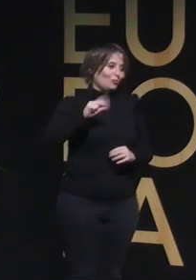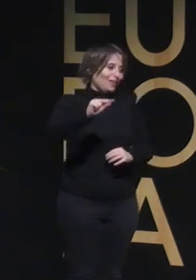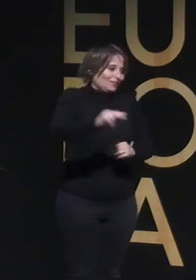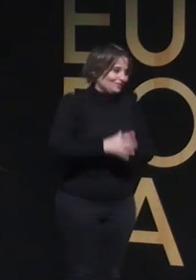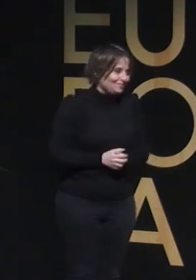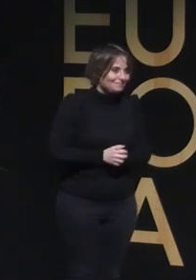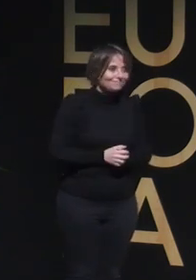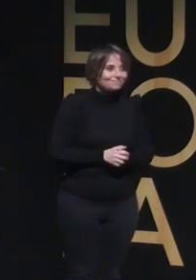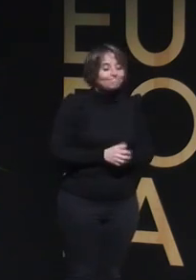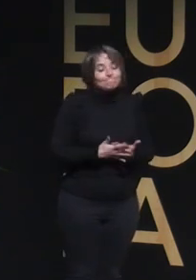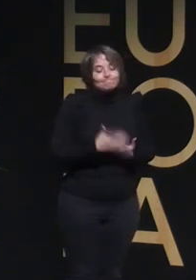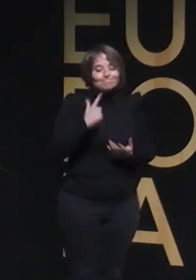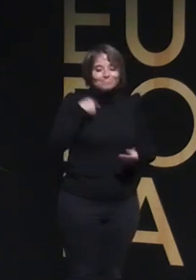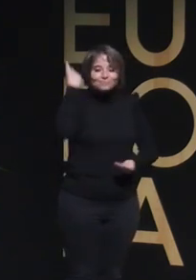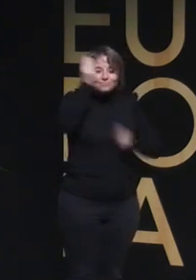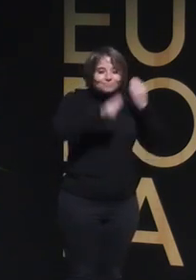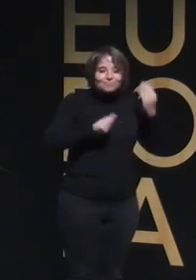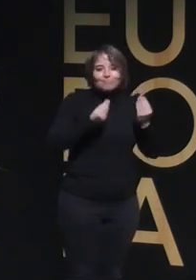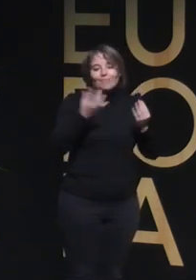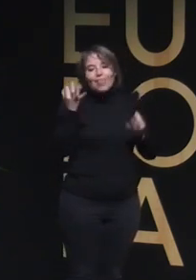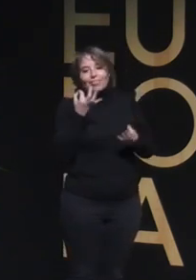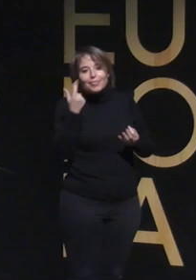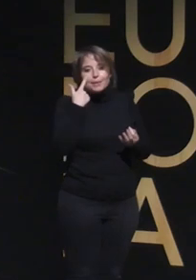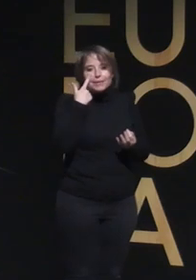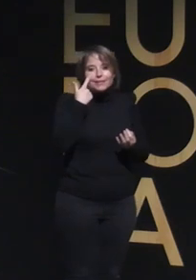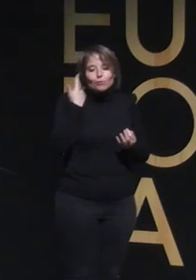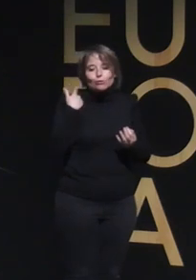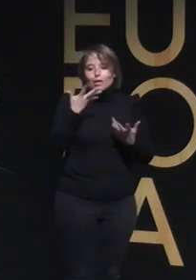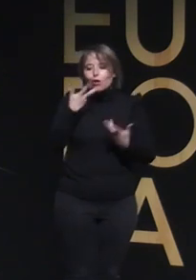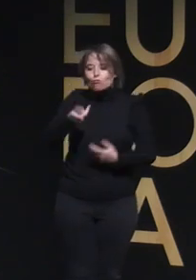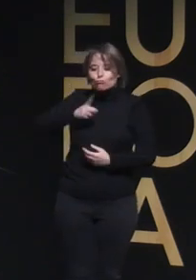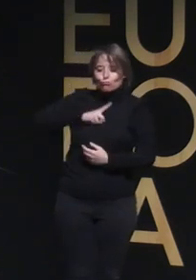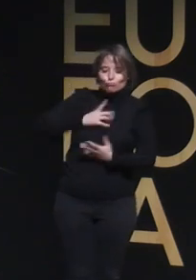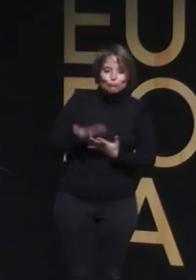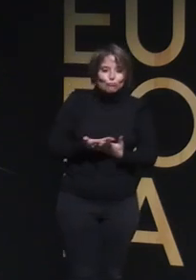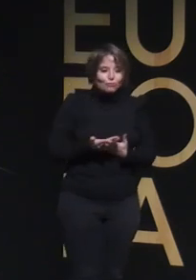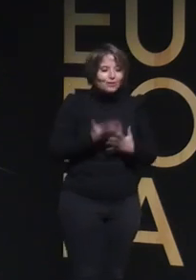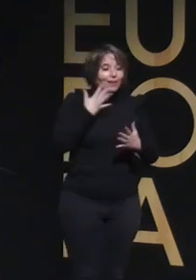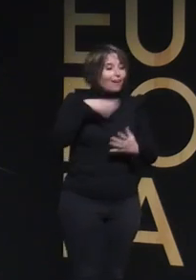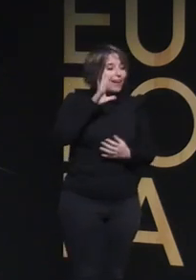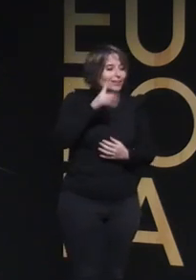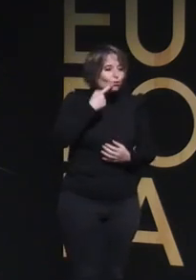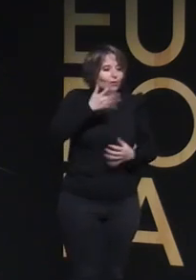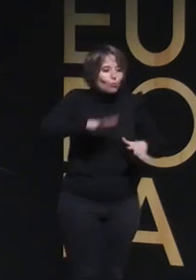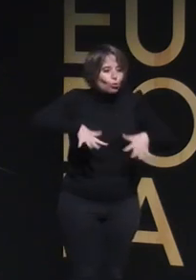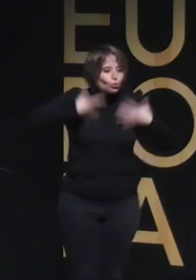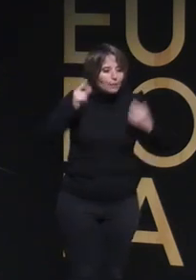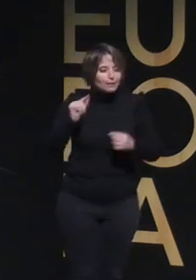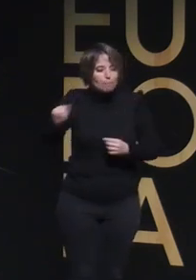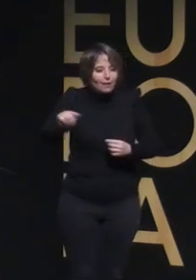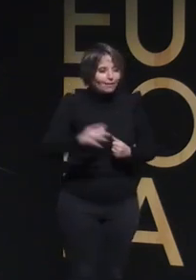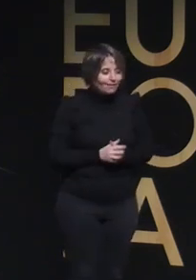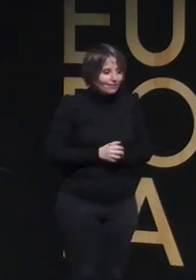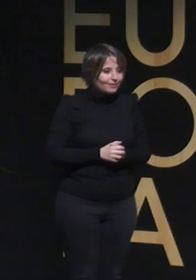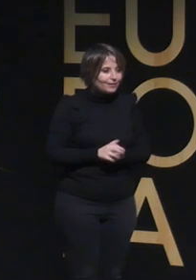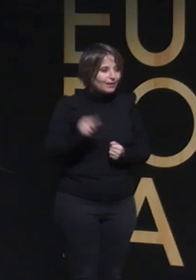Es decir, yo creo que tiene que ser la parte en la que ya nos conozcan. Algo que ayuda es la parte que os decía impredecible, es